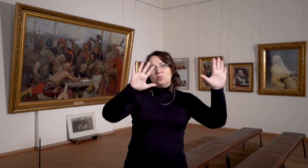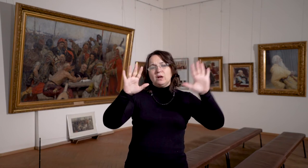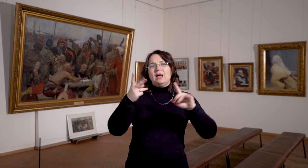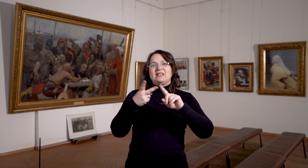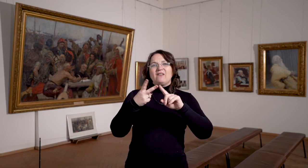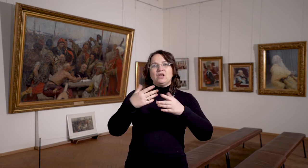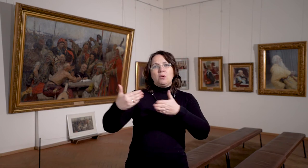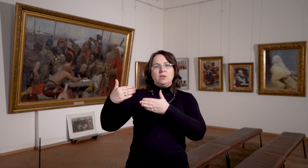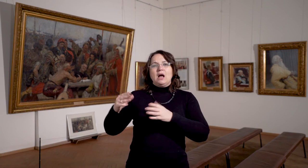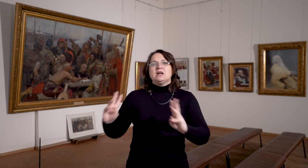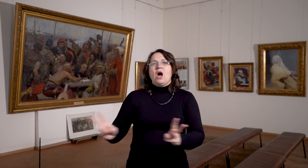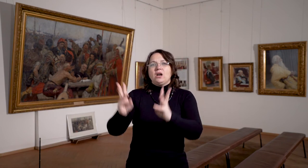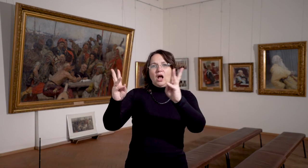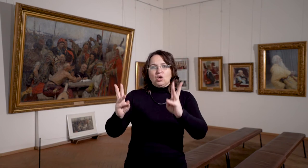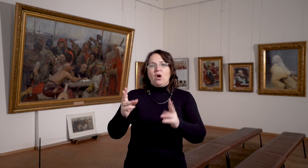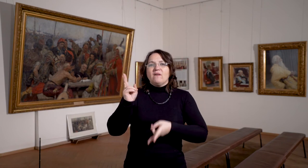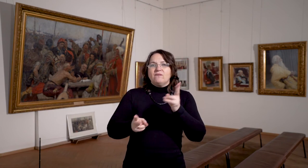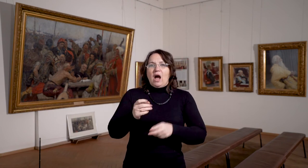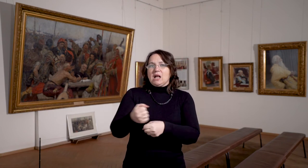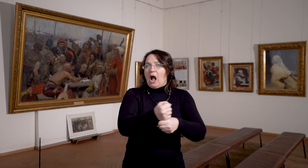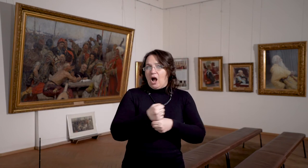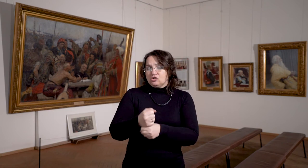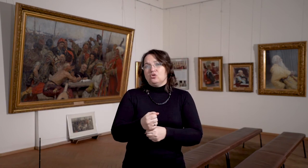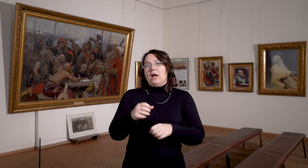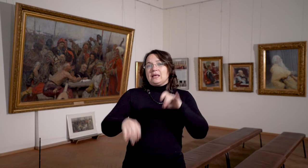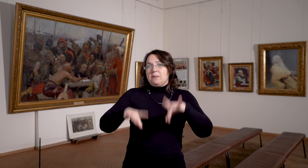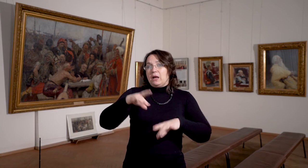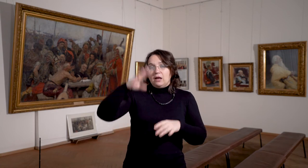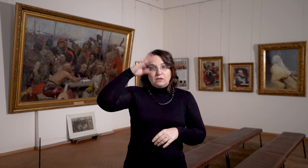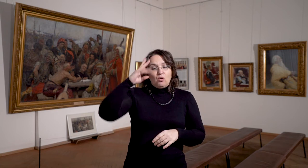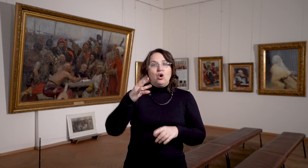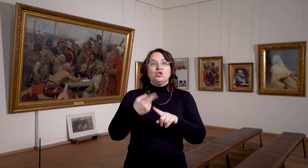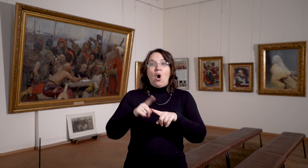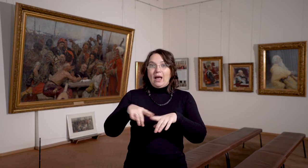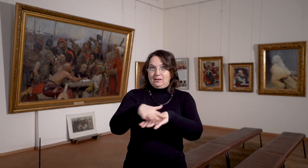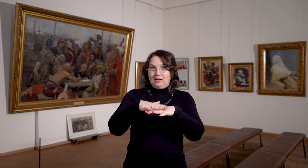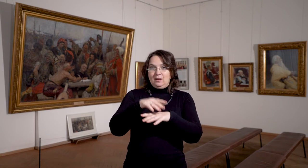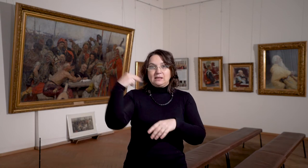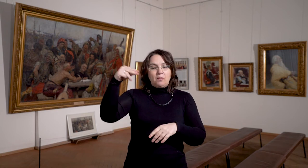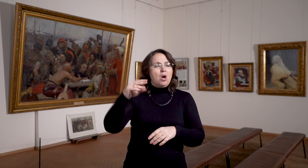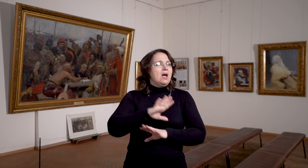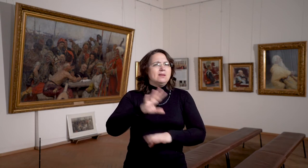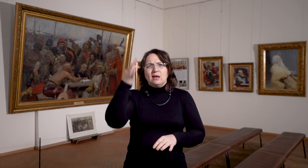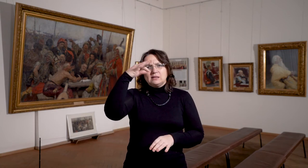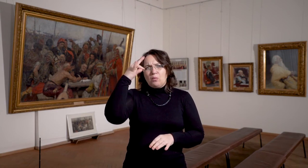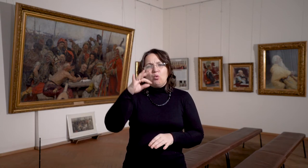костры, варят кулеш, кипятят воду. Но эта когорта запорожцев не заботится о позднем ужине. Они